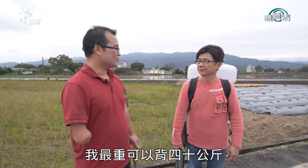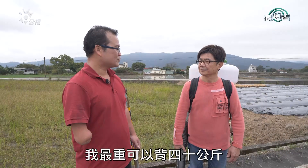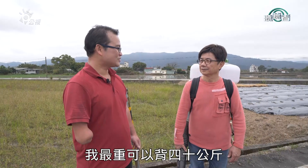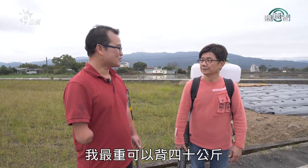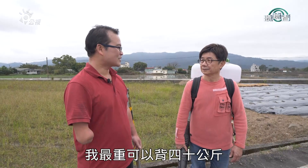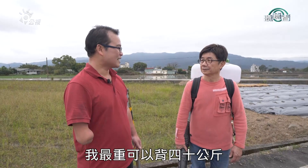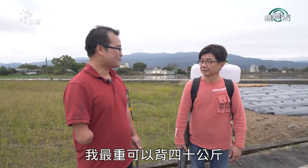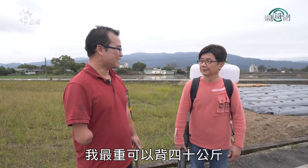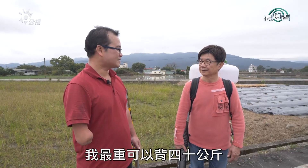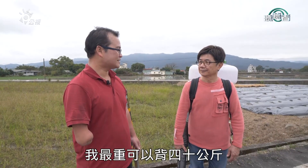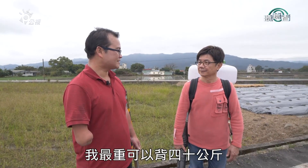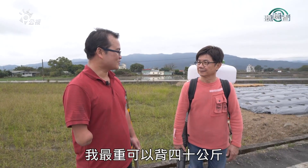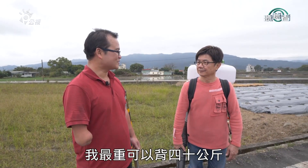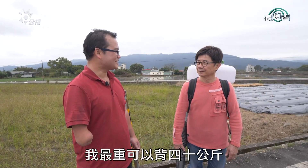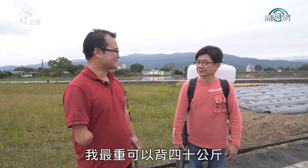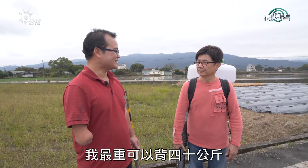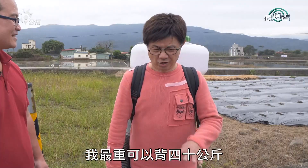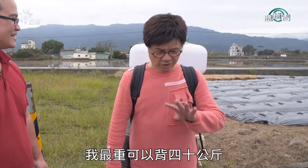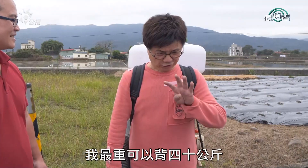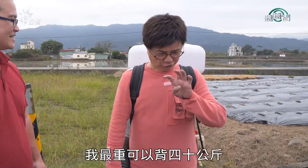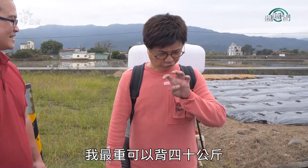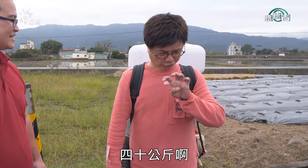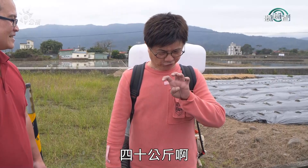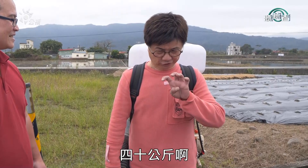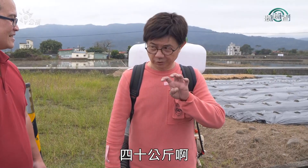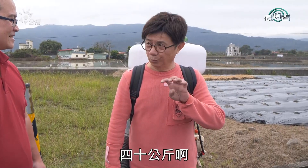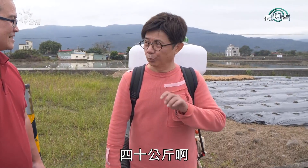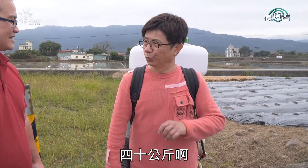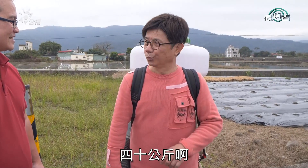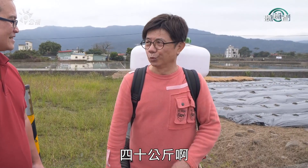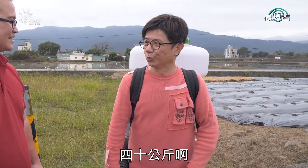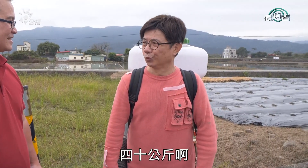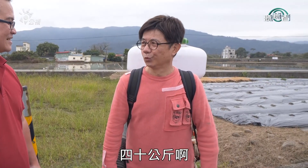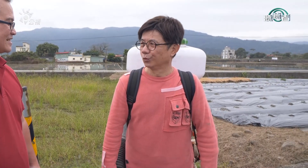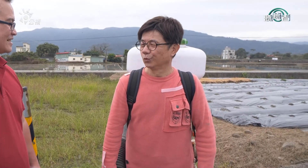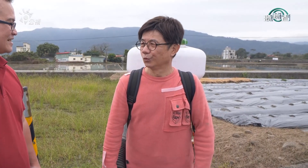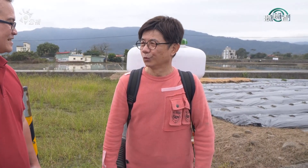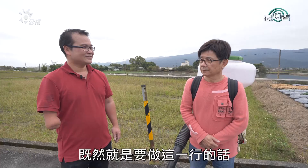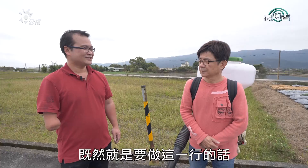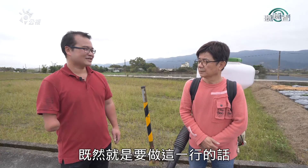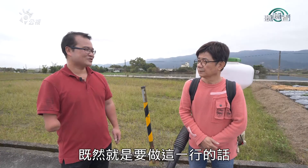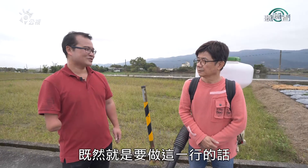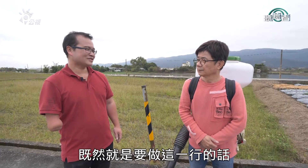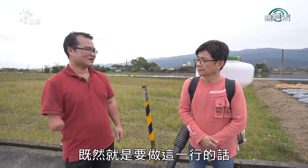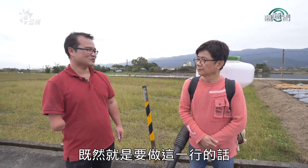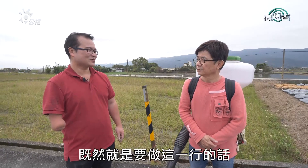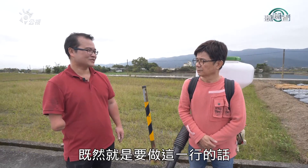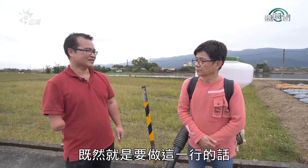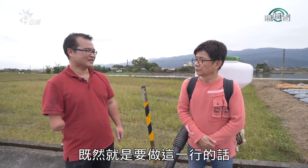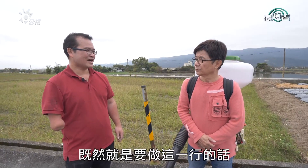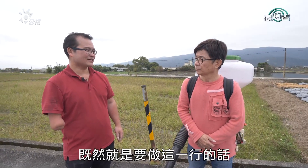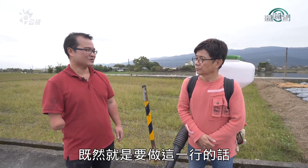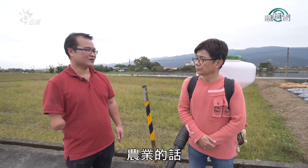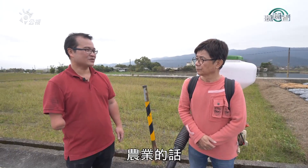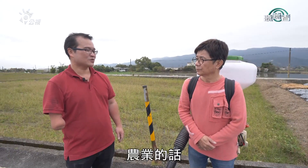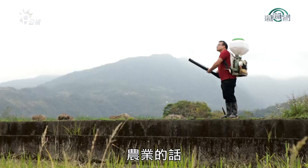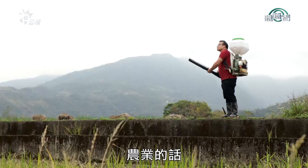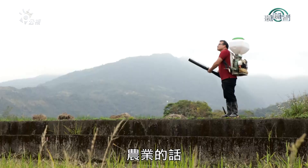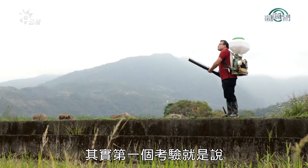最重可以背40公斤。 40公斤啊！ 既然就是要做这一行的话，农业的话，其